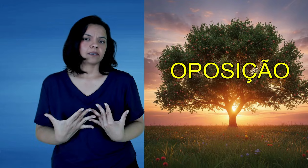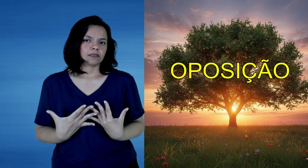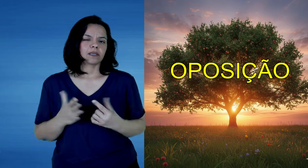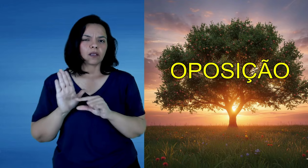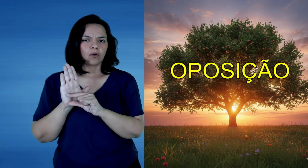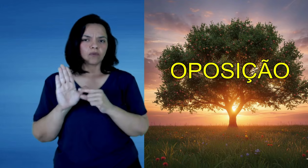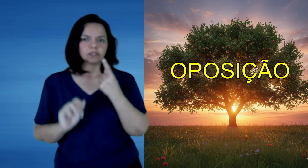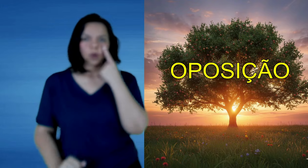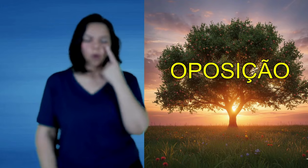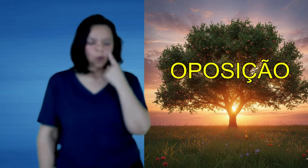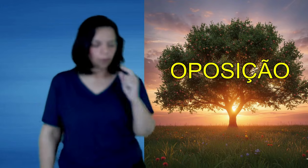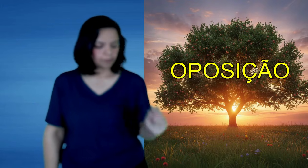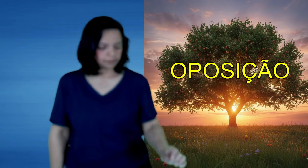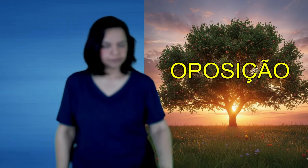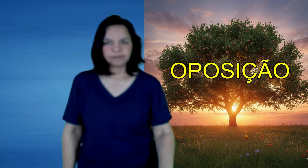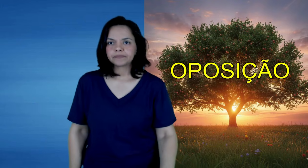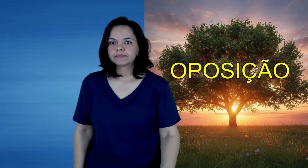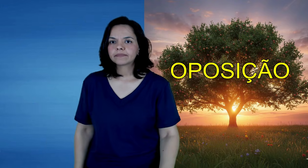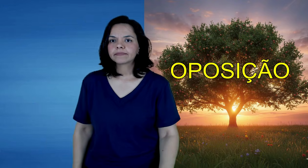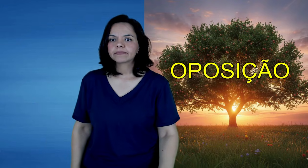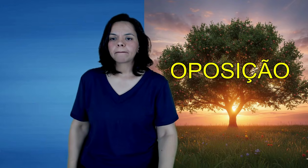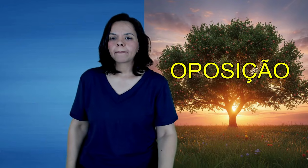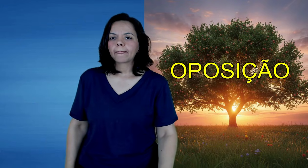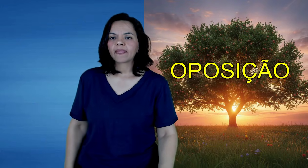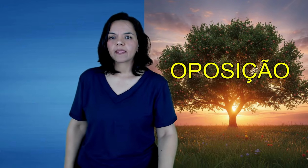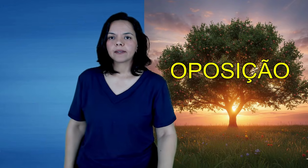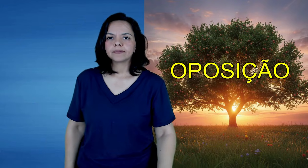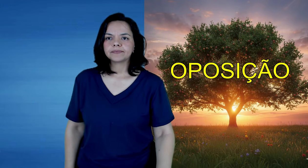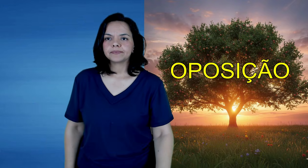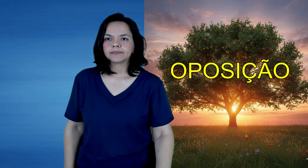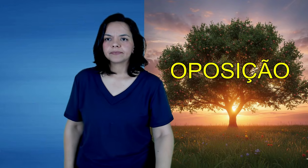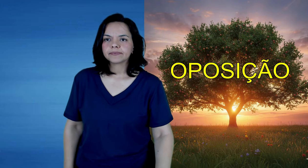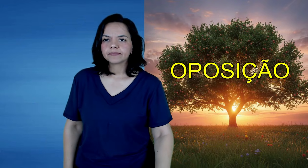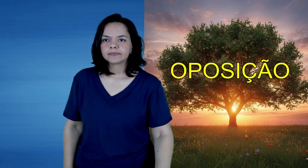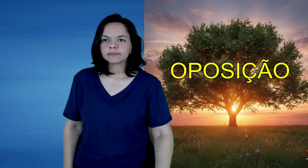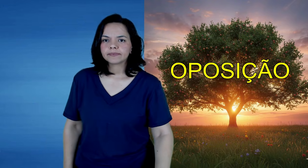de Mórmon tem uma explicação em um versículo sobre isso.